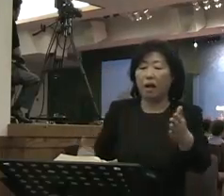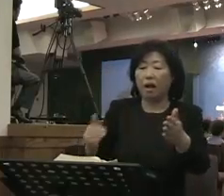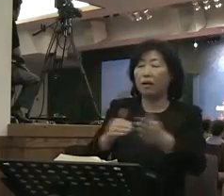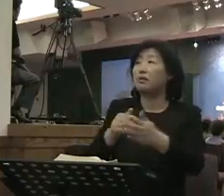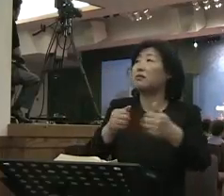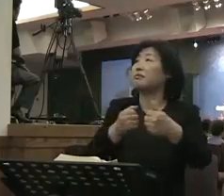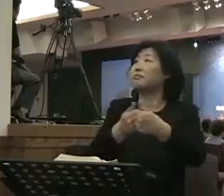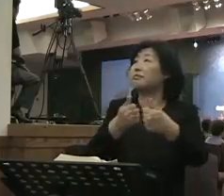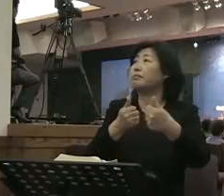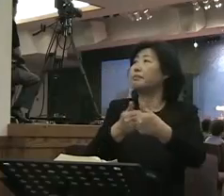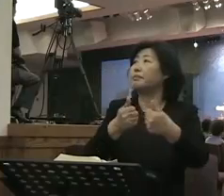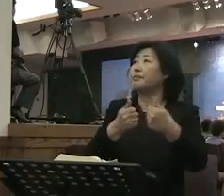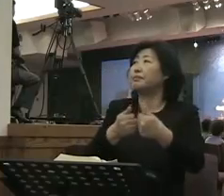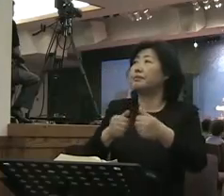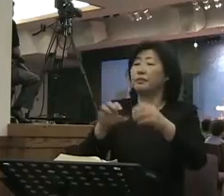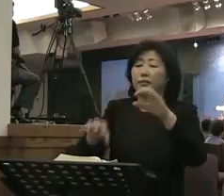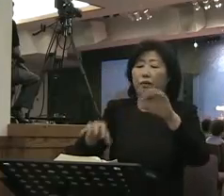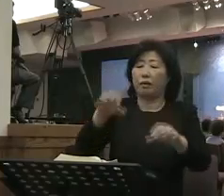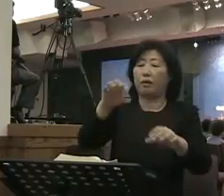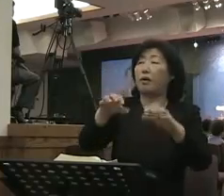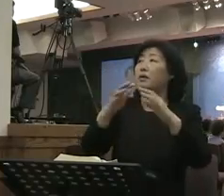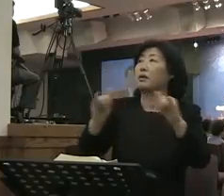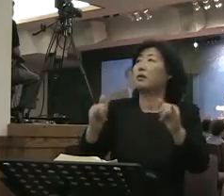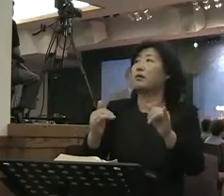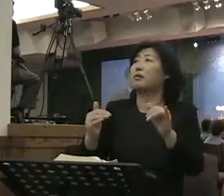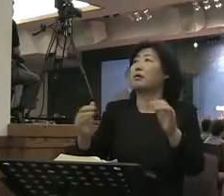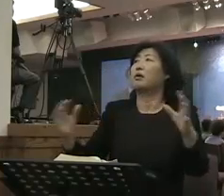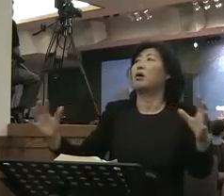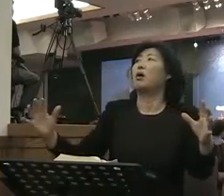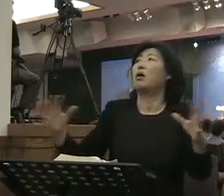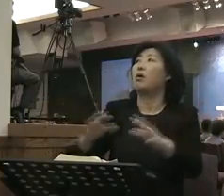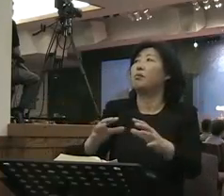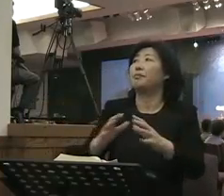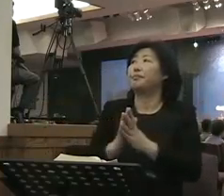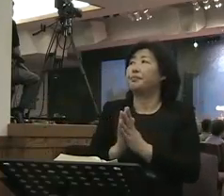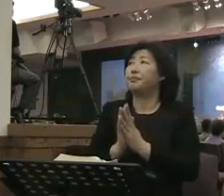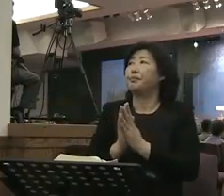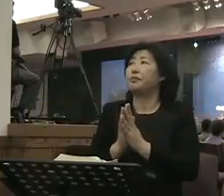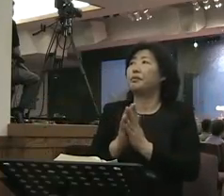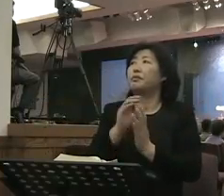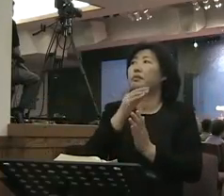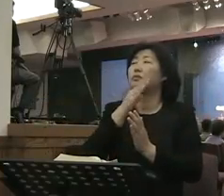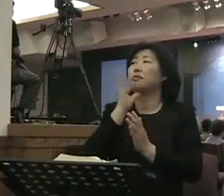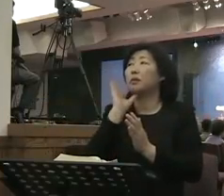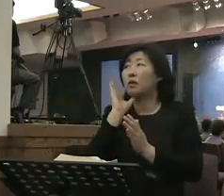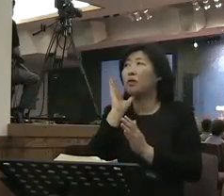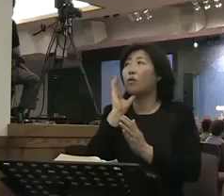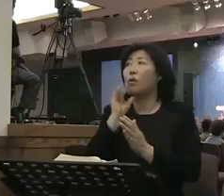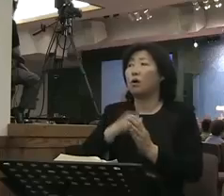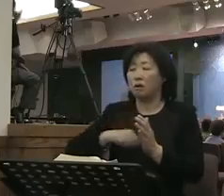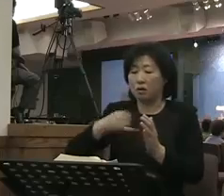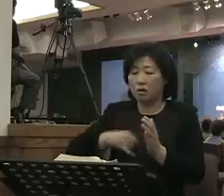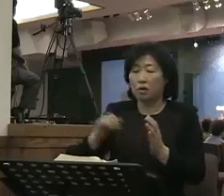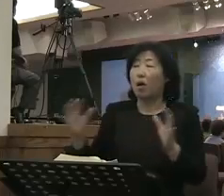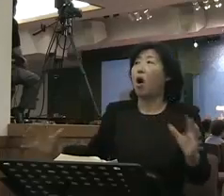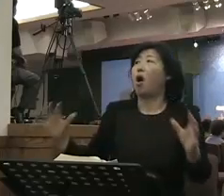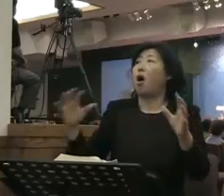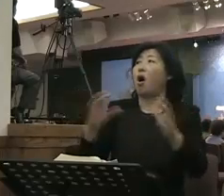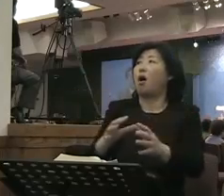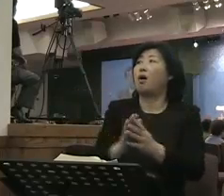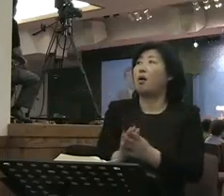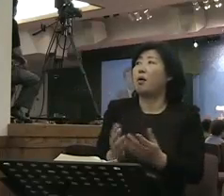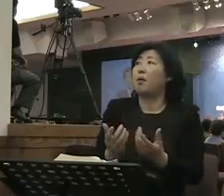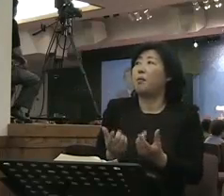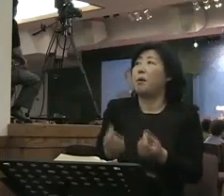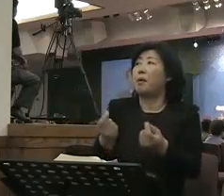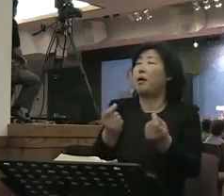하고 모든 지역 사람들을 동원시킵니다. 그들이 동원되어서 노인과 자녀들까지도 동원되어서 이제